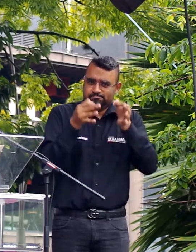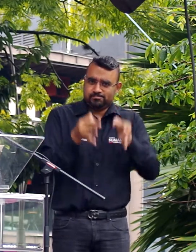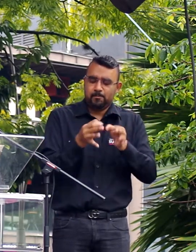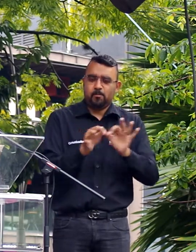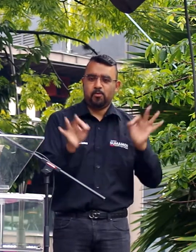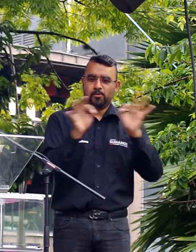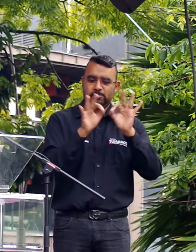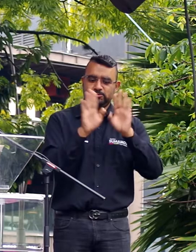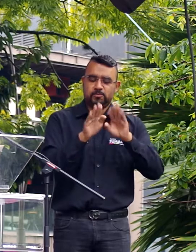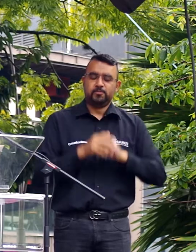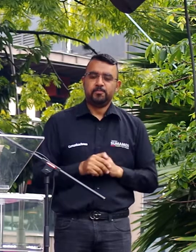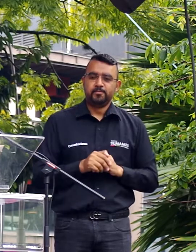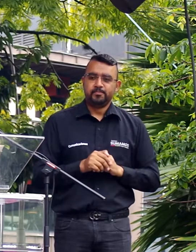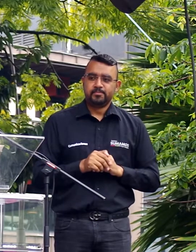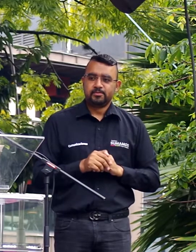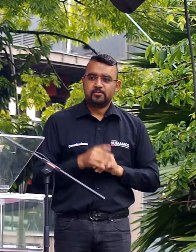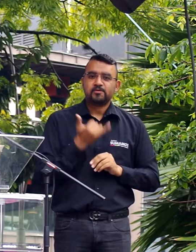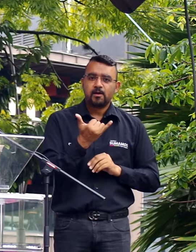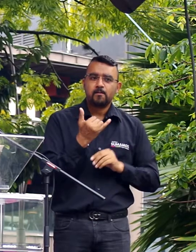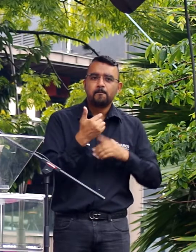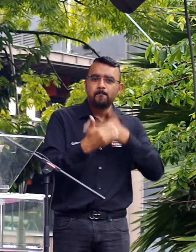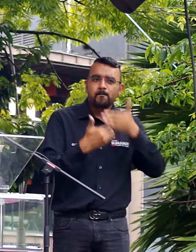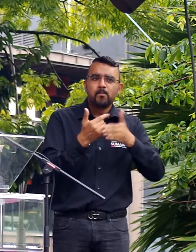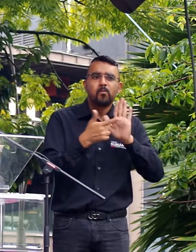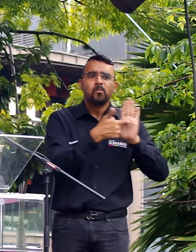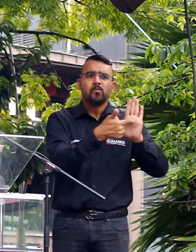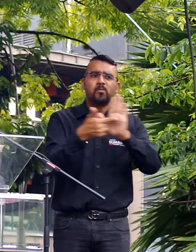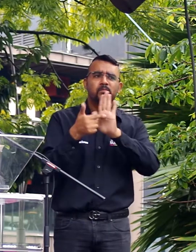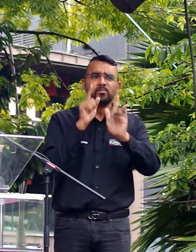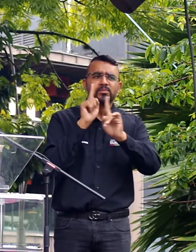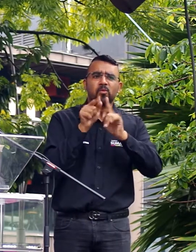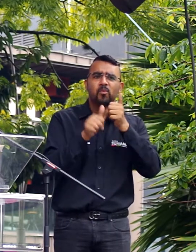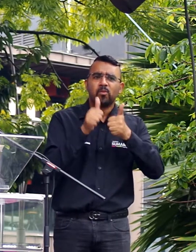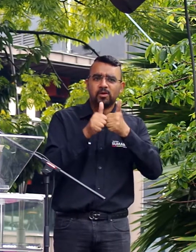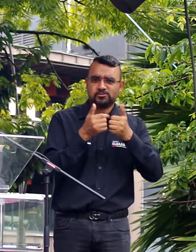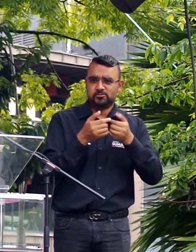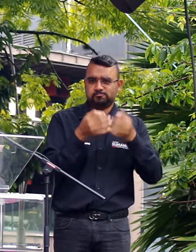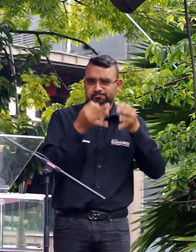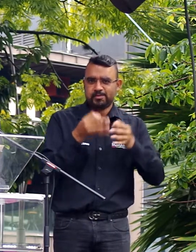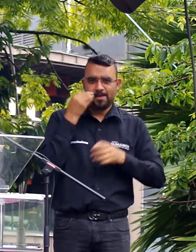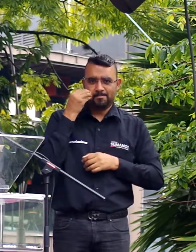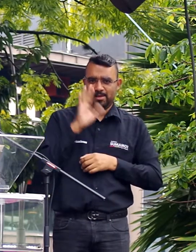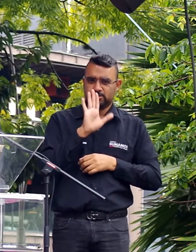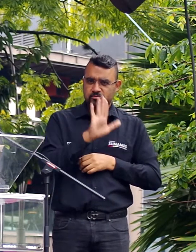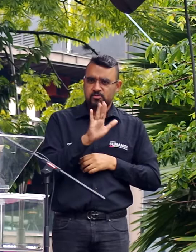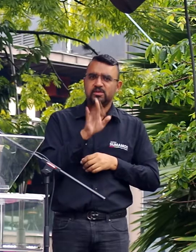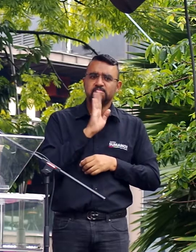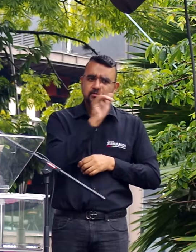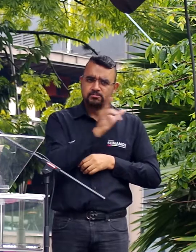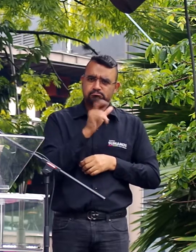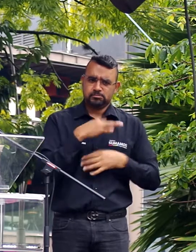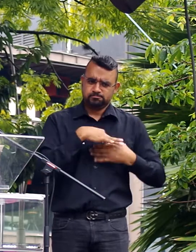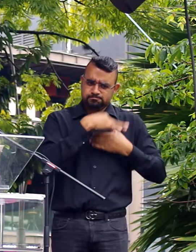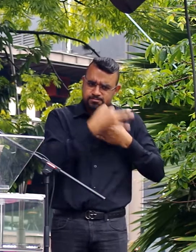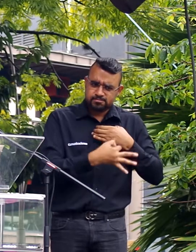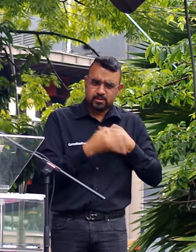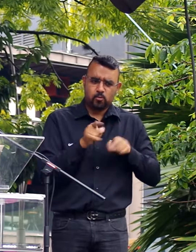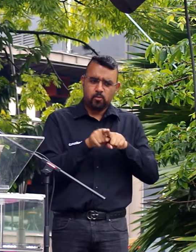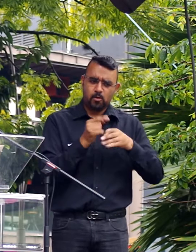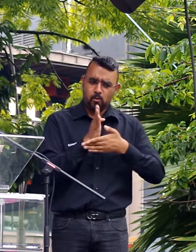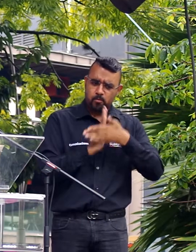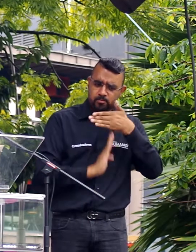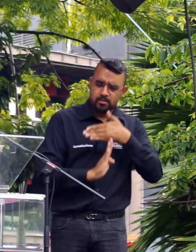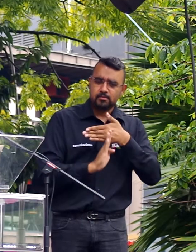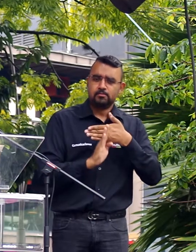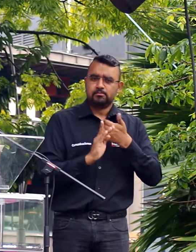damos ejemplo de lo que es realmente un envigadeño. Envigadeño con transparencia, con honestidad, con humildad